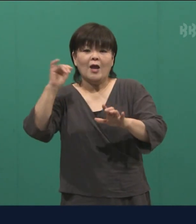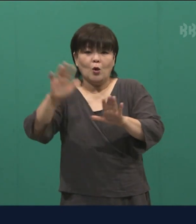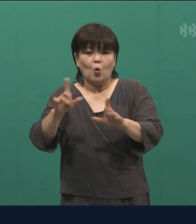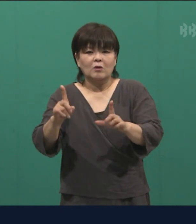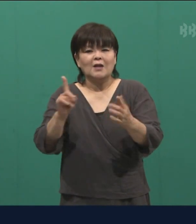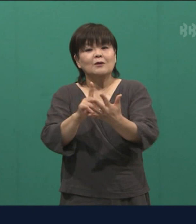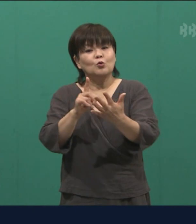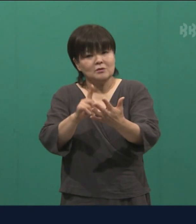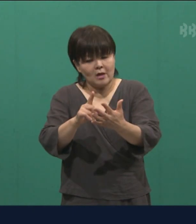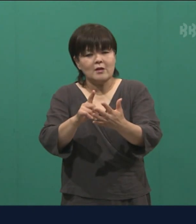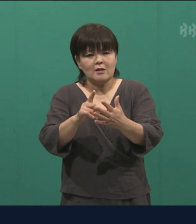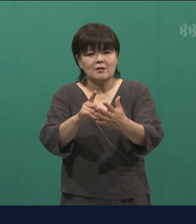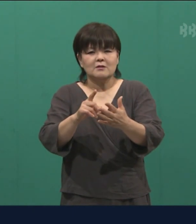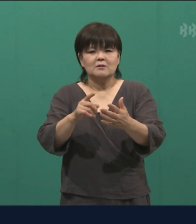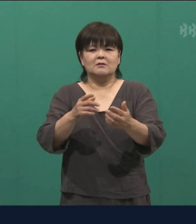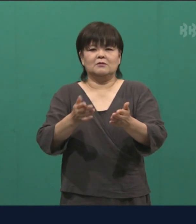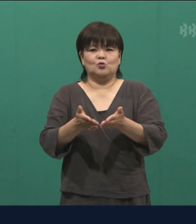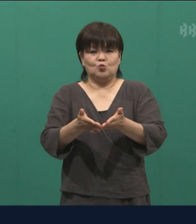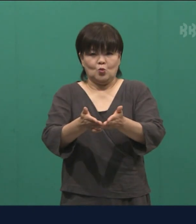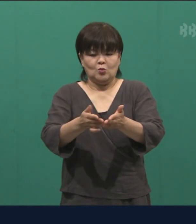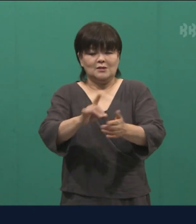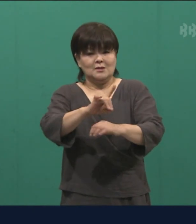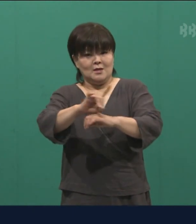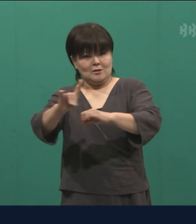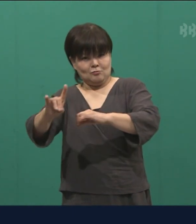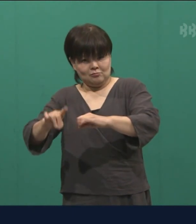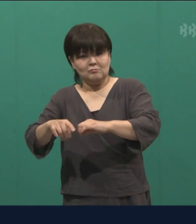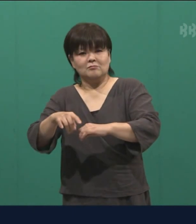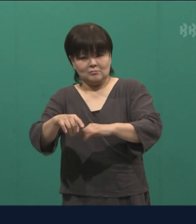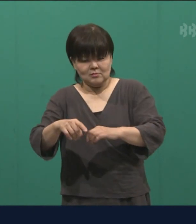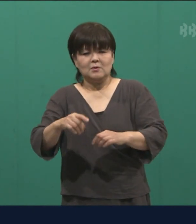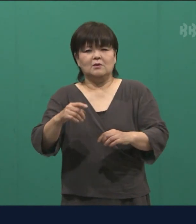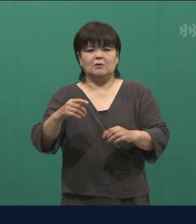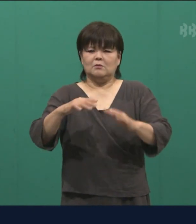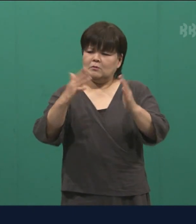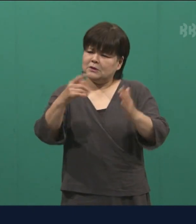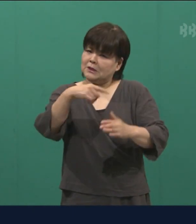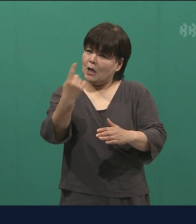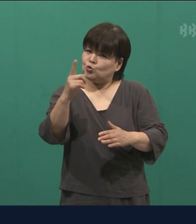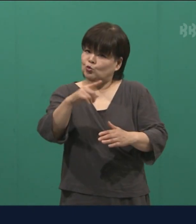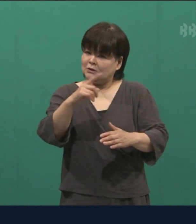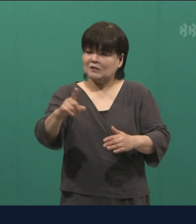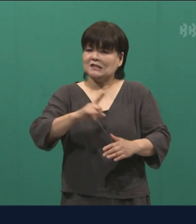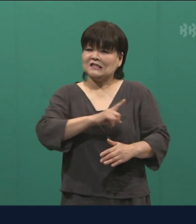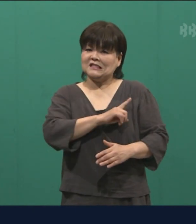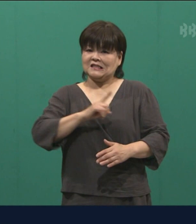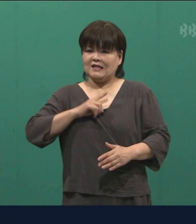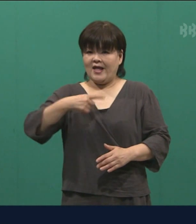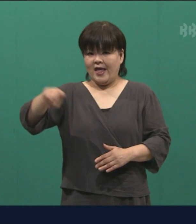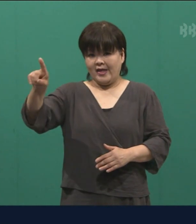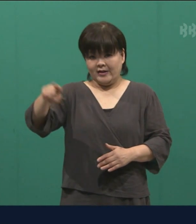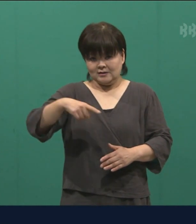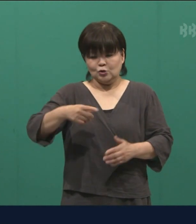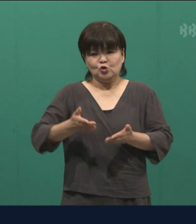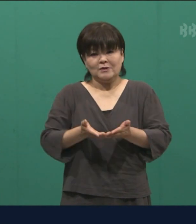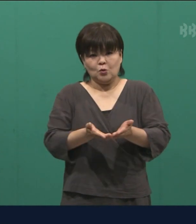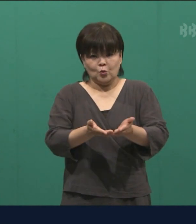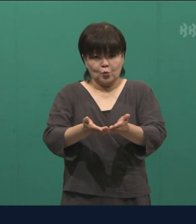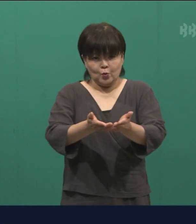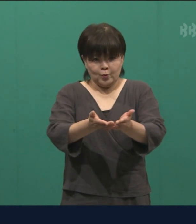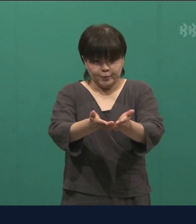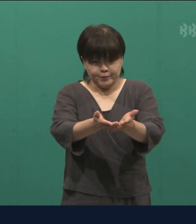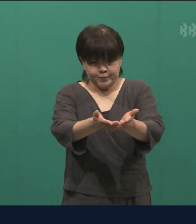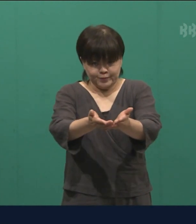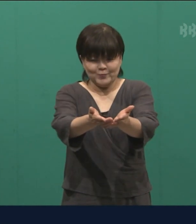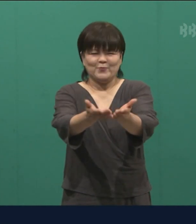象とした就航が企画され、およそ100人が日帰りで海の子の航海に出発